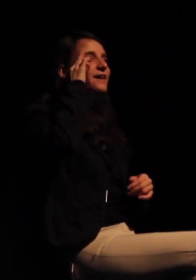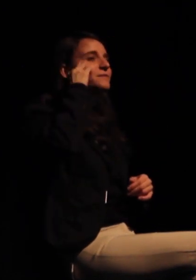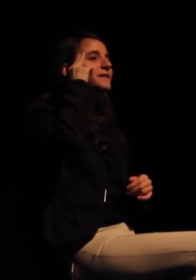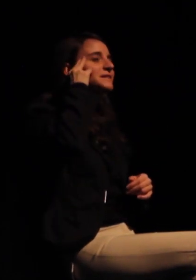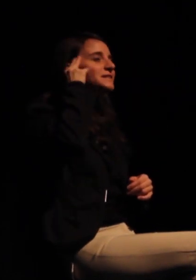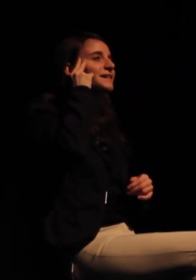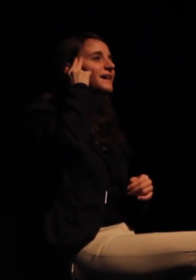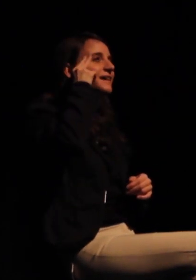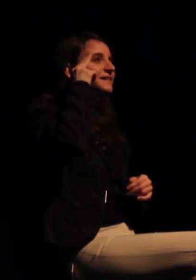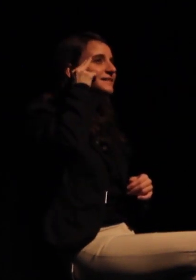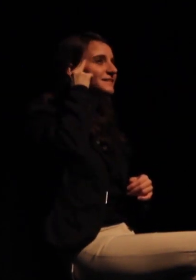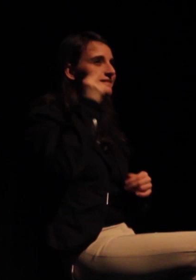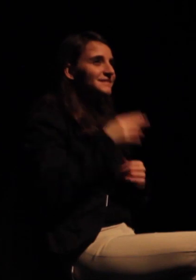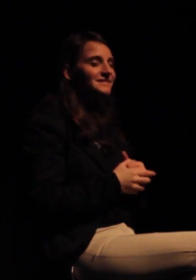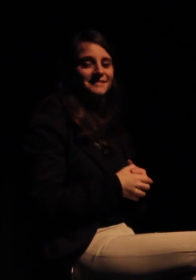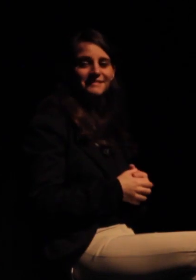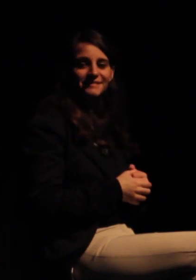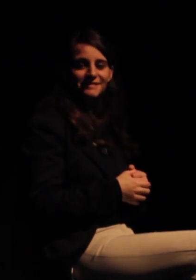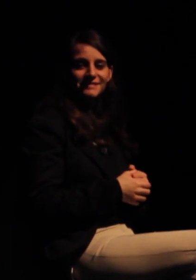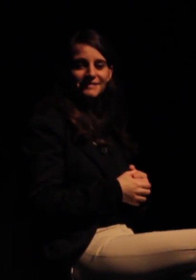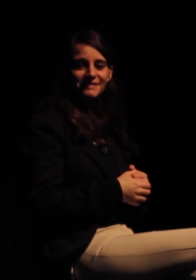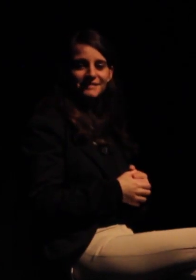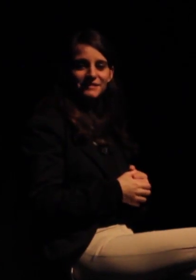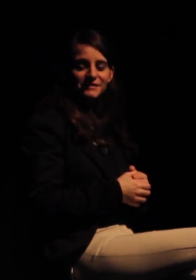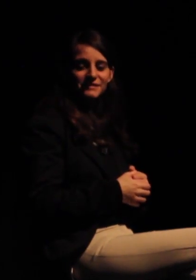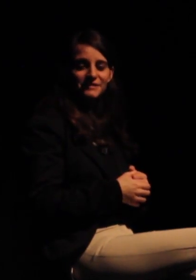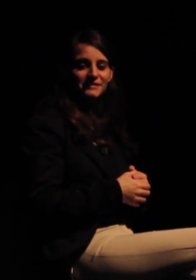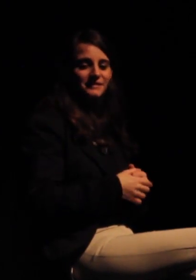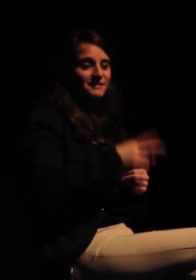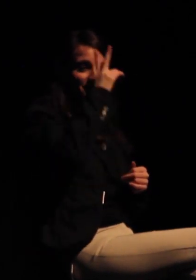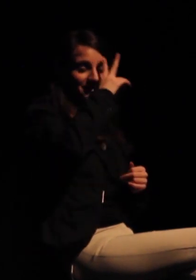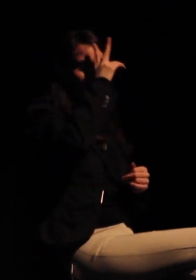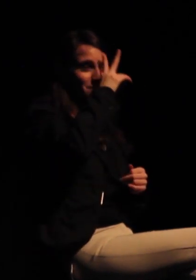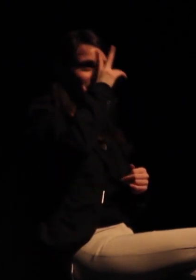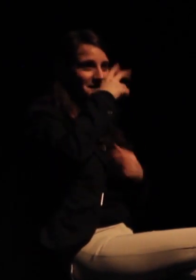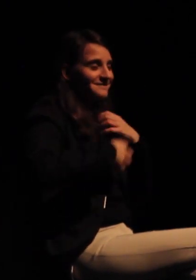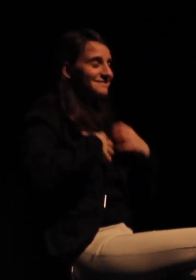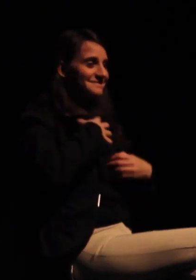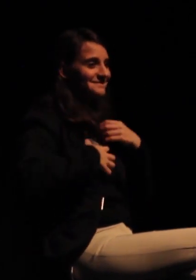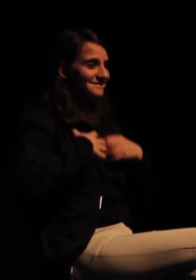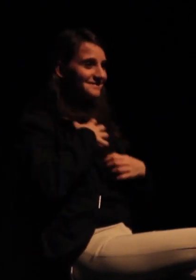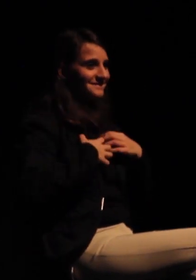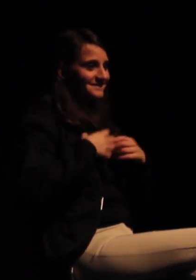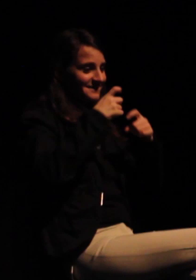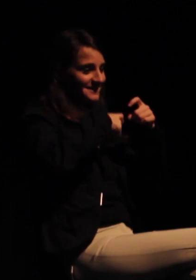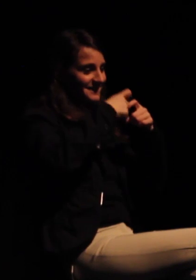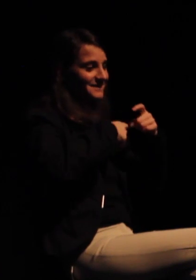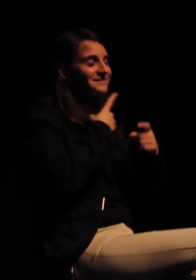imaginava sensações que vinham e que mexiam com a gente. Eu fiz